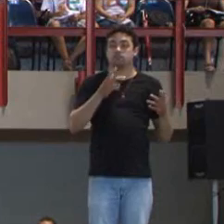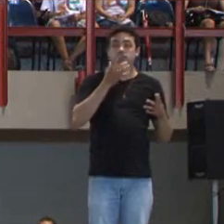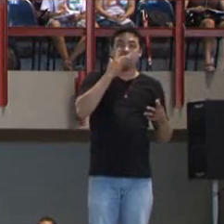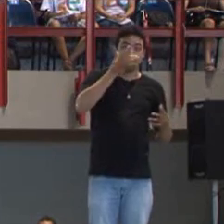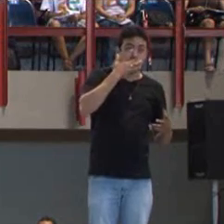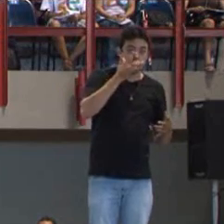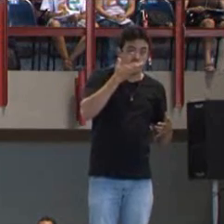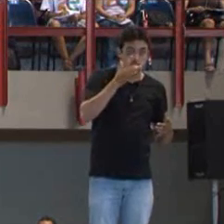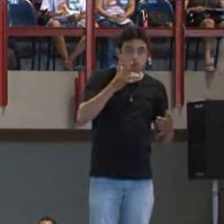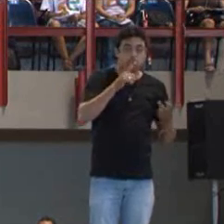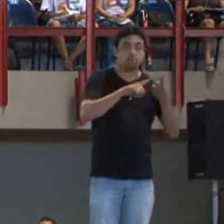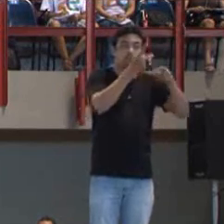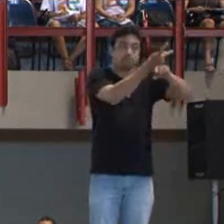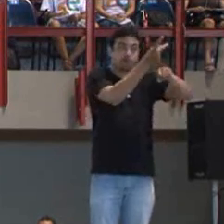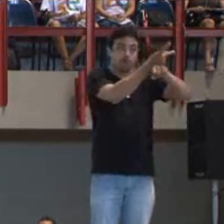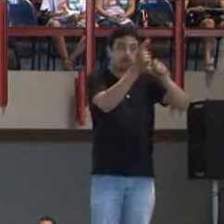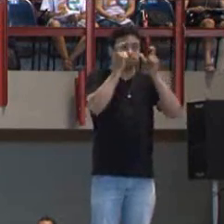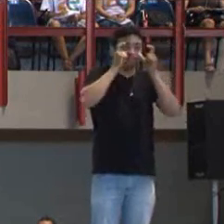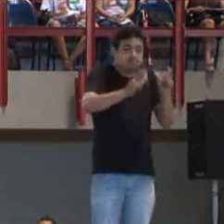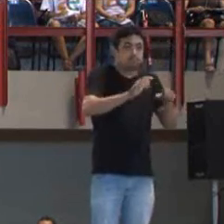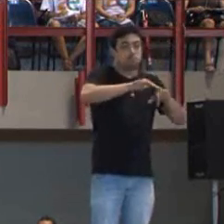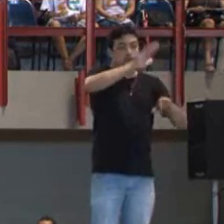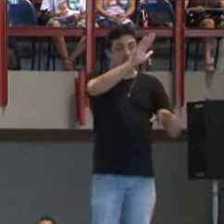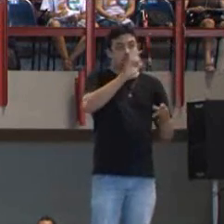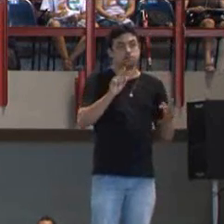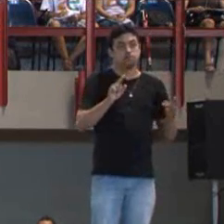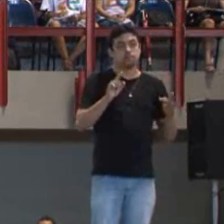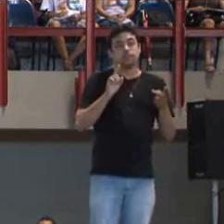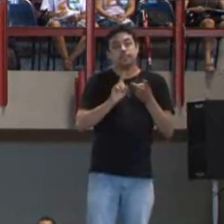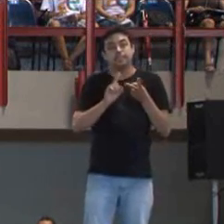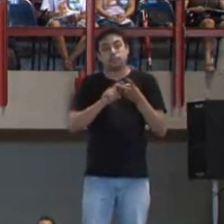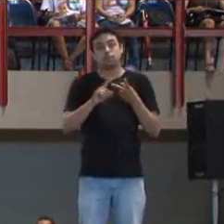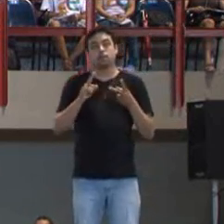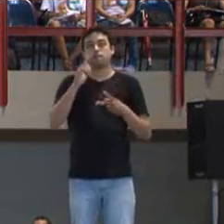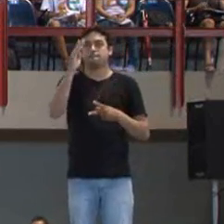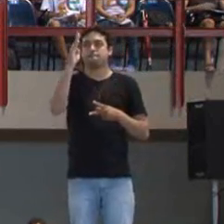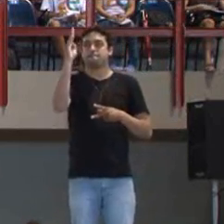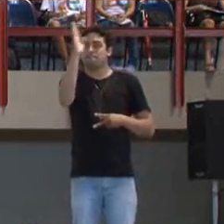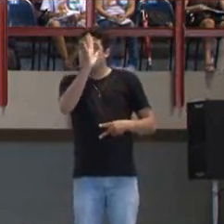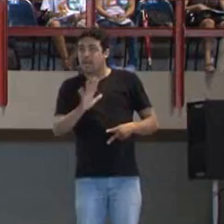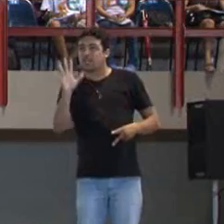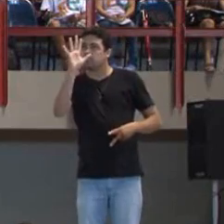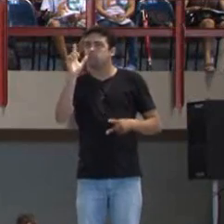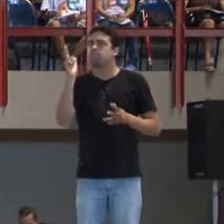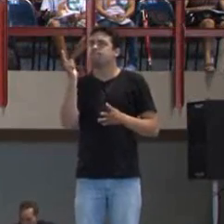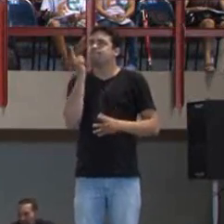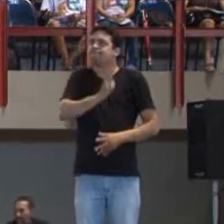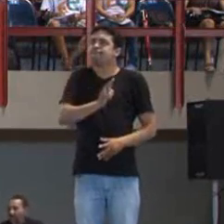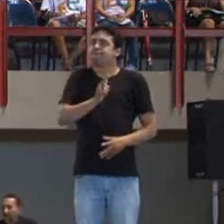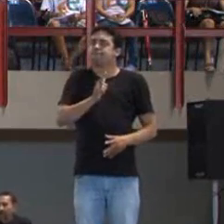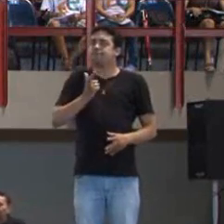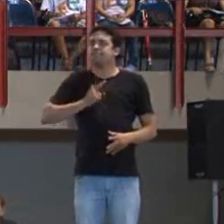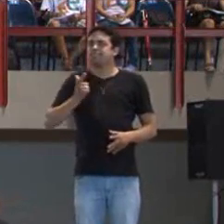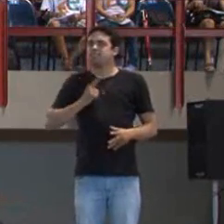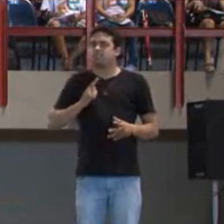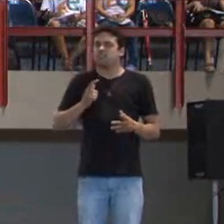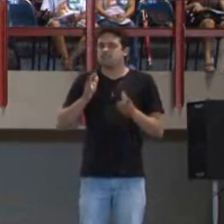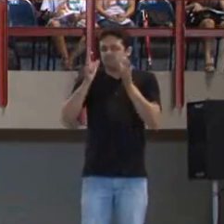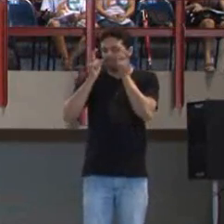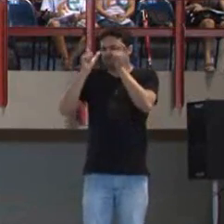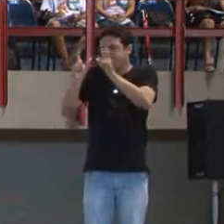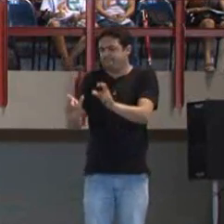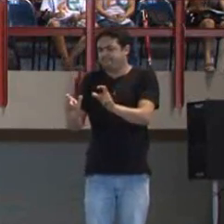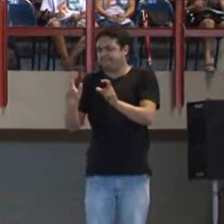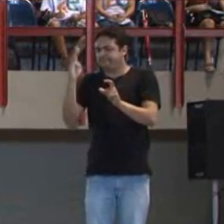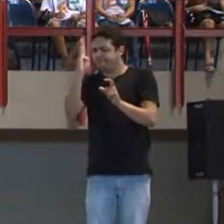Ouro e prata. Tá. Aí você ganha o Brasil. Gente, você vai se importar com o